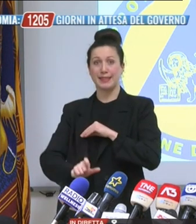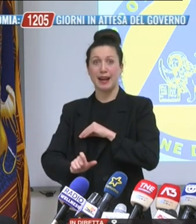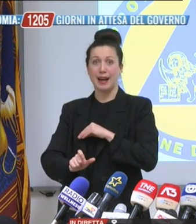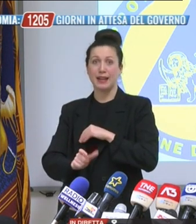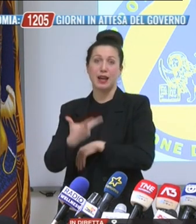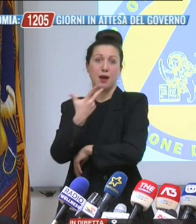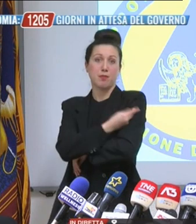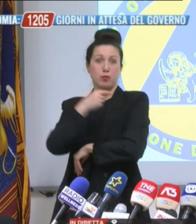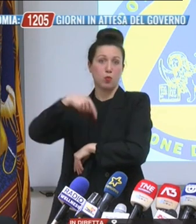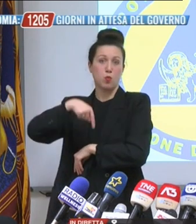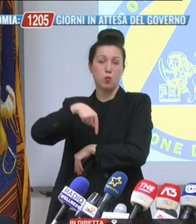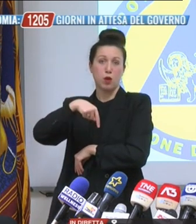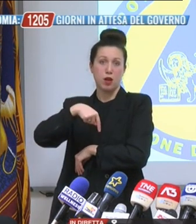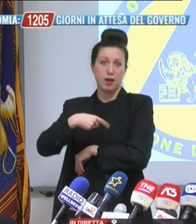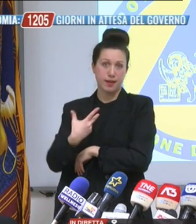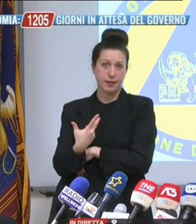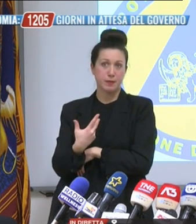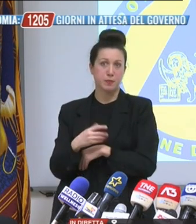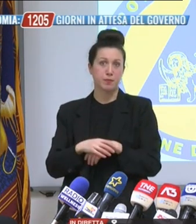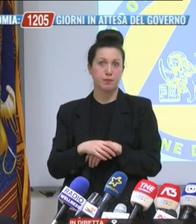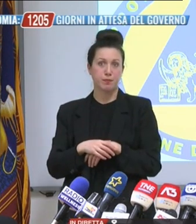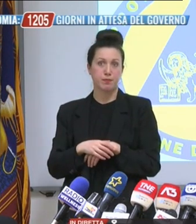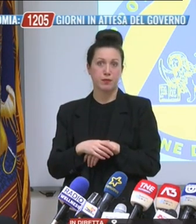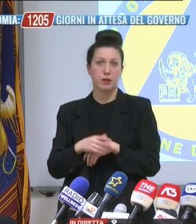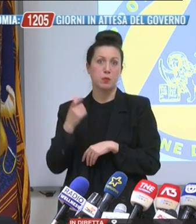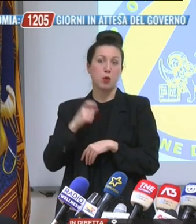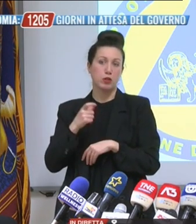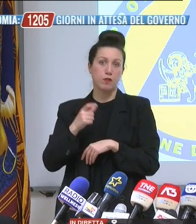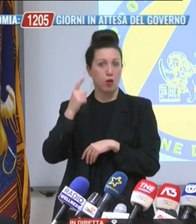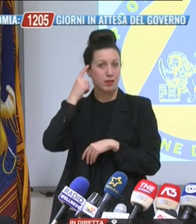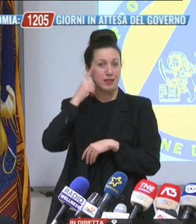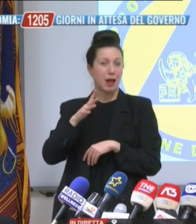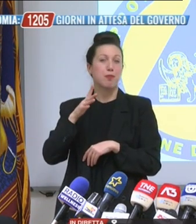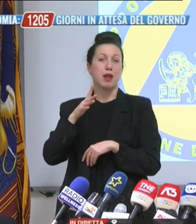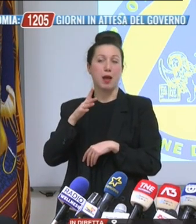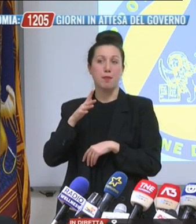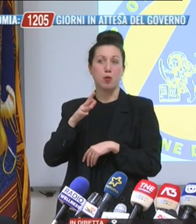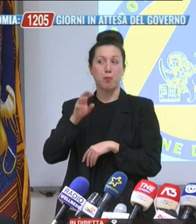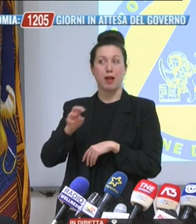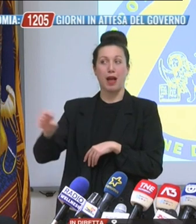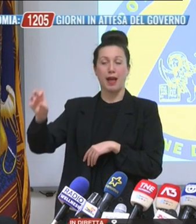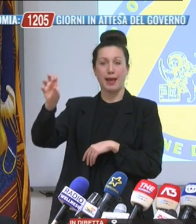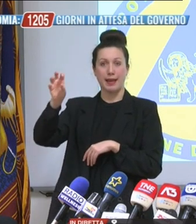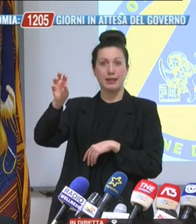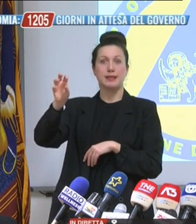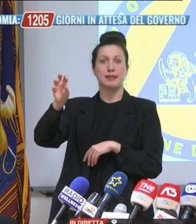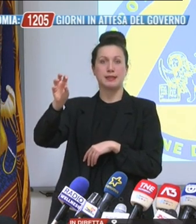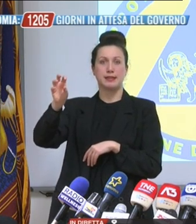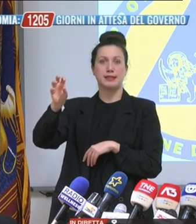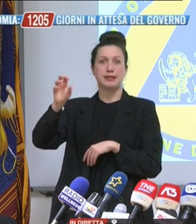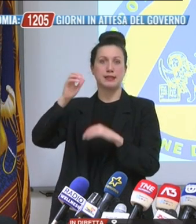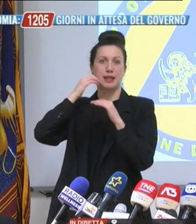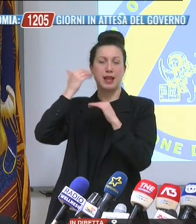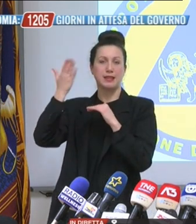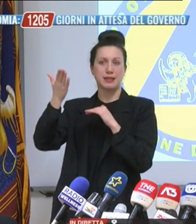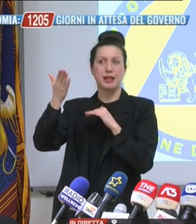i paesi insomma rispetto a chi rientra o esce insomma stanno facendo alcune osservazioni, quindi probabilmente forse dovrebbero essere